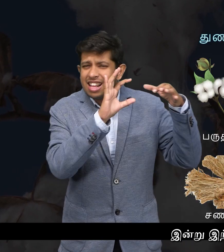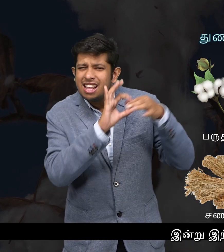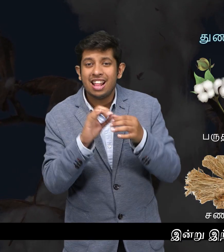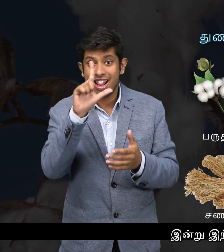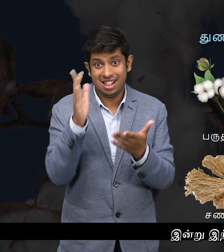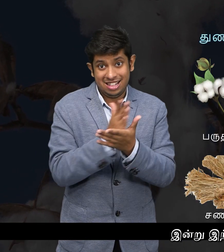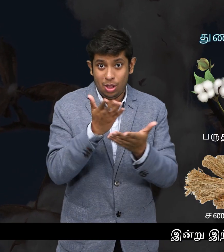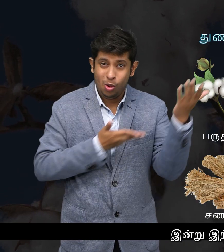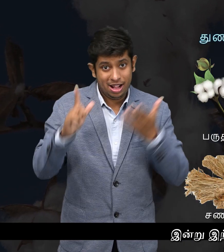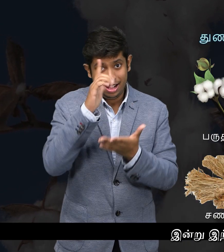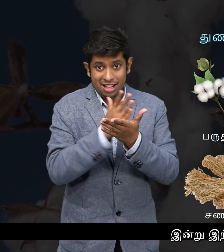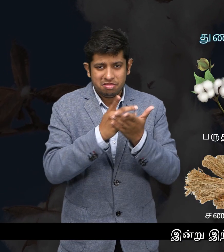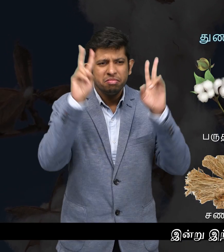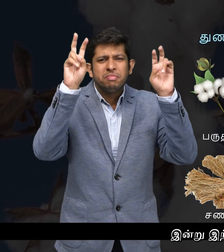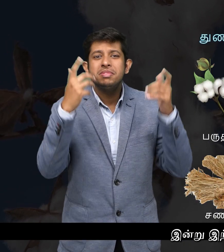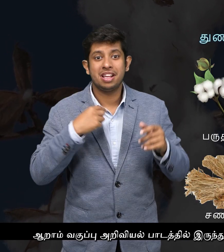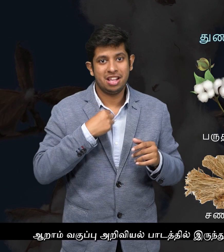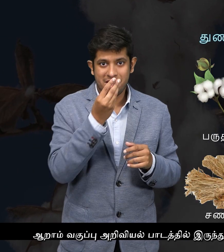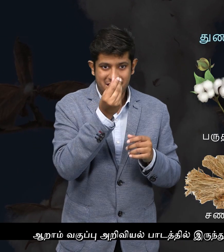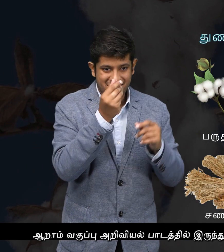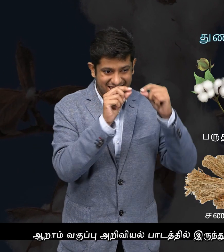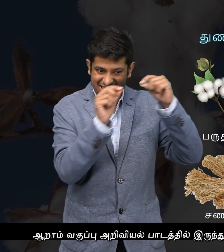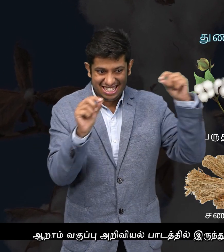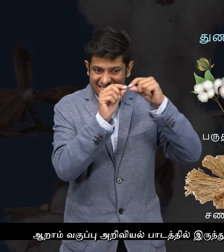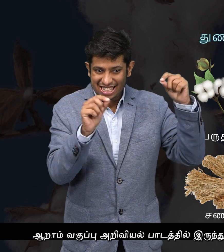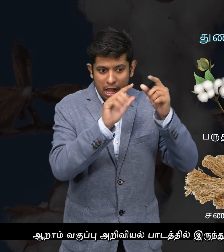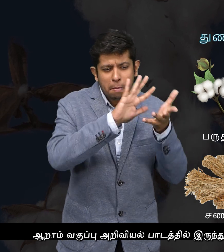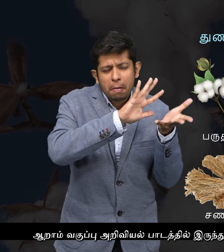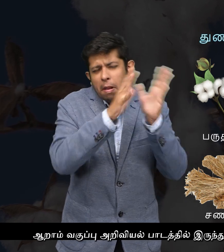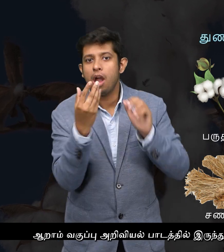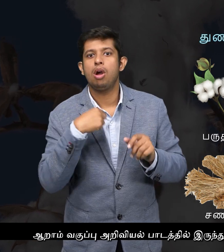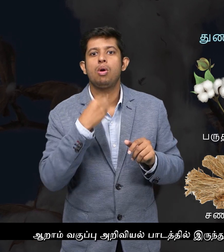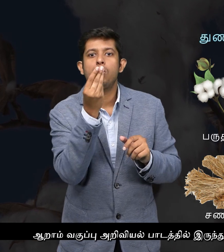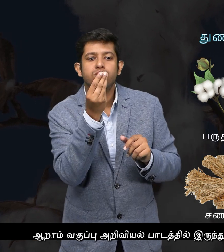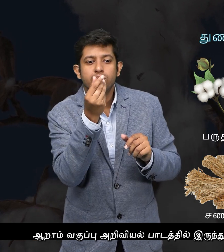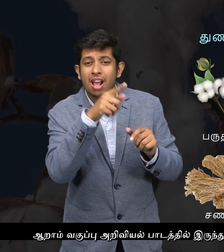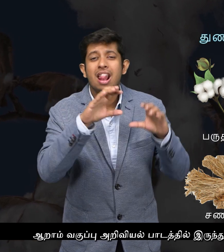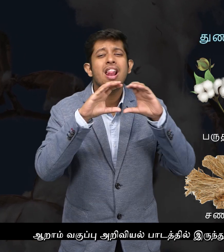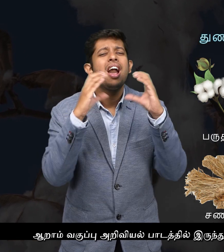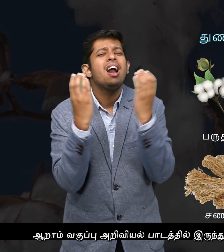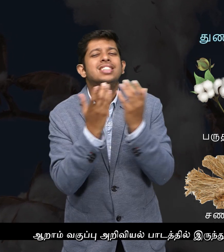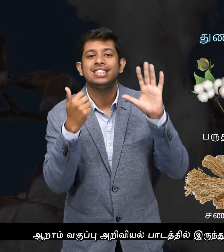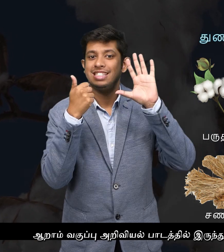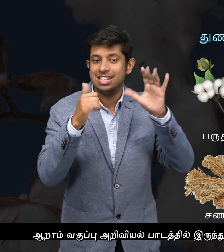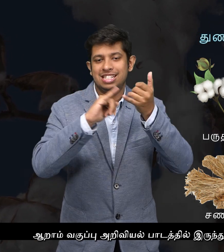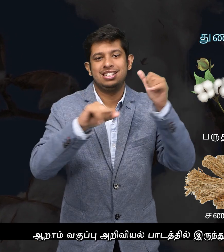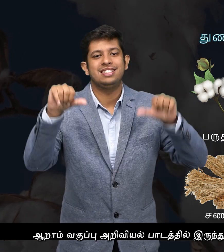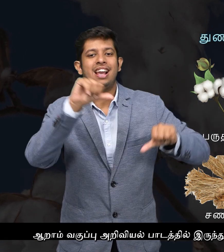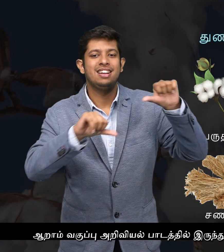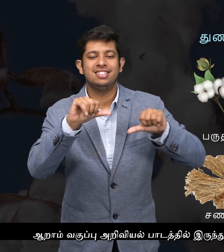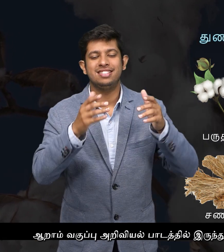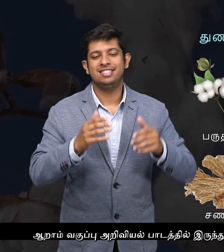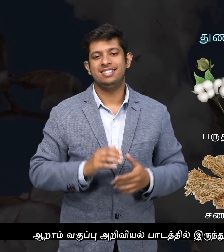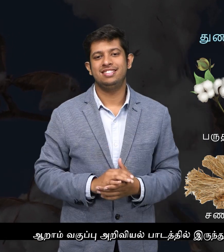இன்று இந்த காணொளியில் 6ஆம் வகுப்பு அறிவியல் பாடத்திலிருந்து இழைகளிலிருந்து துணி வரை பாடத்தின் ஒரு